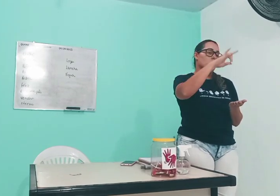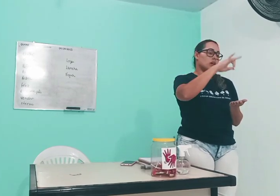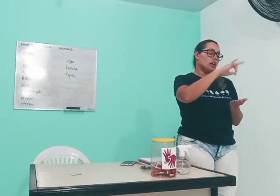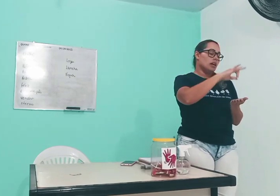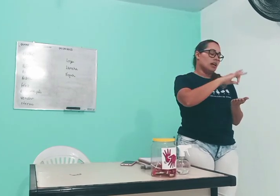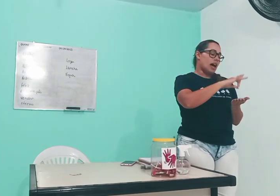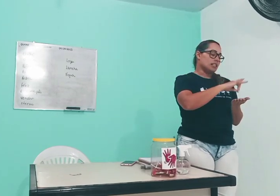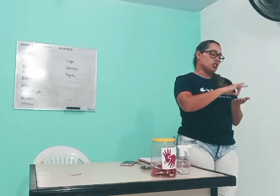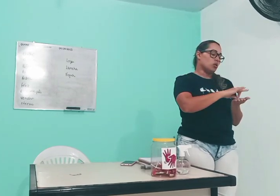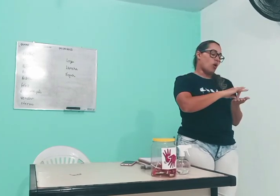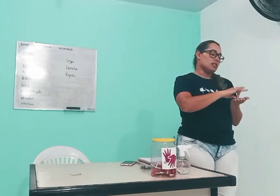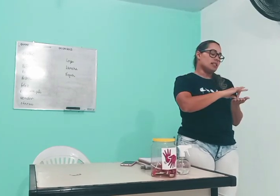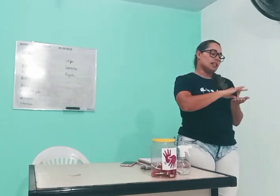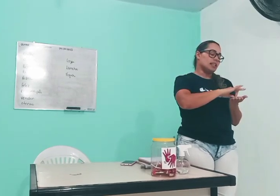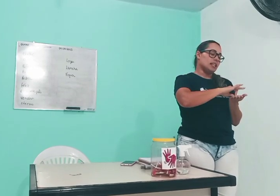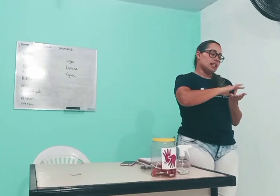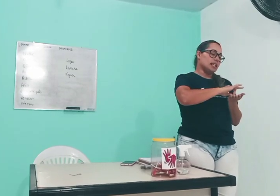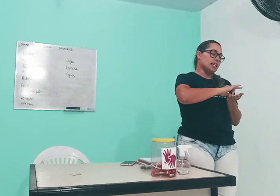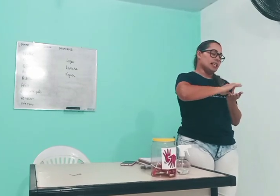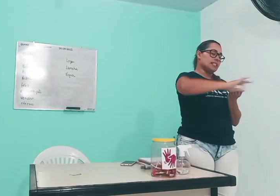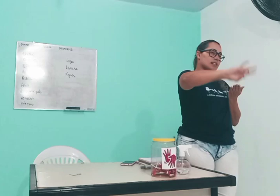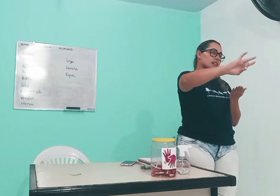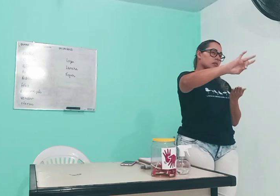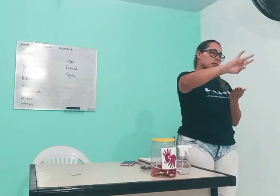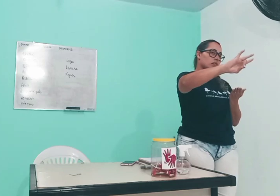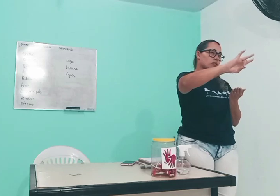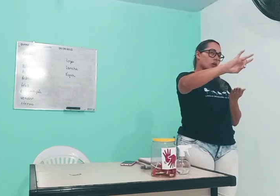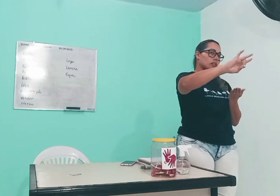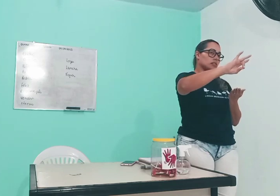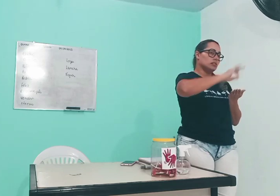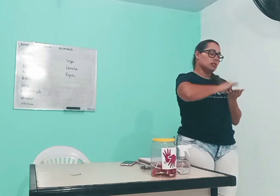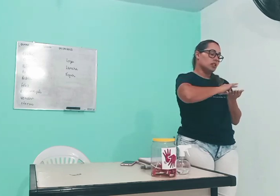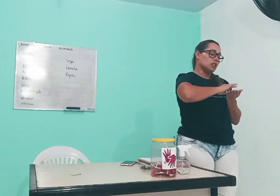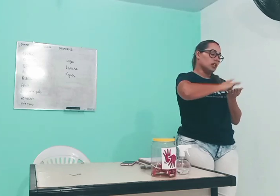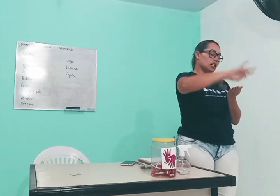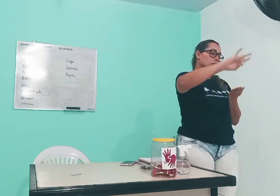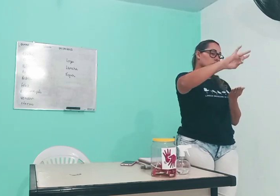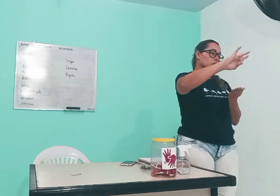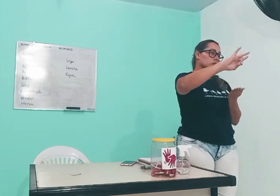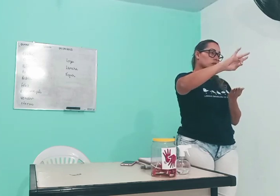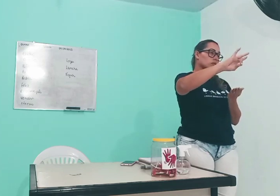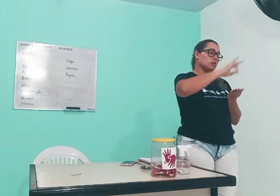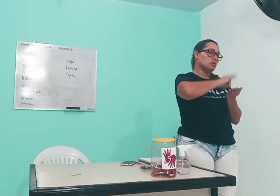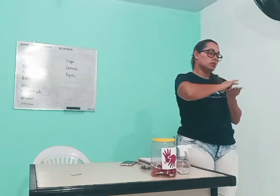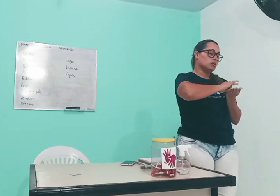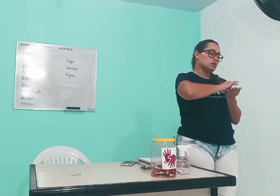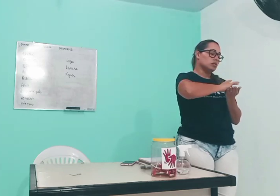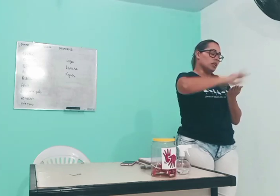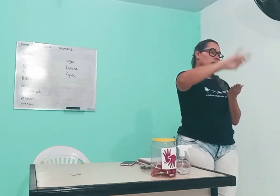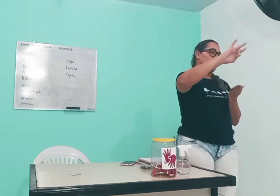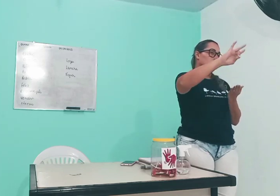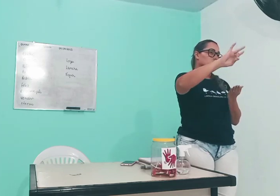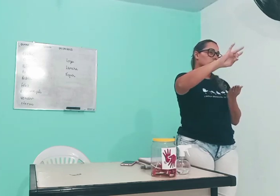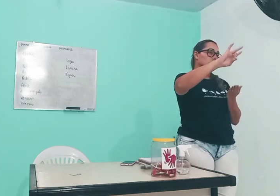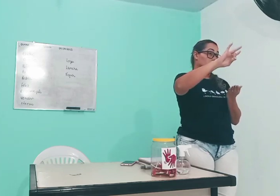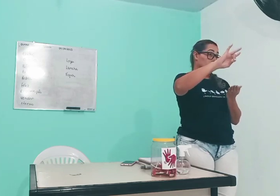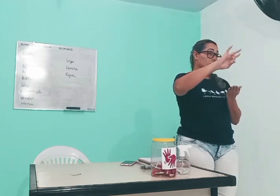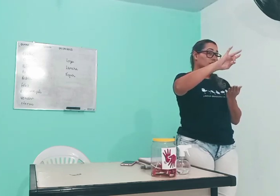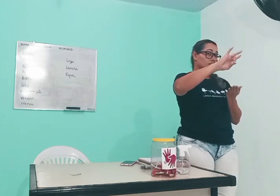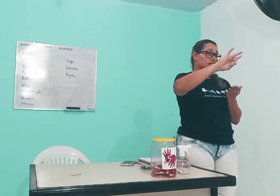manual. A gente costa aqui e risca para fora. Inimigo. Inimigo. Senão fica original,